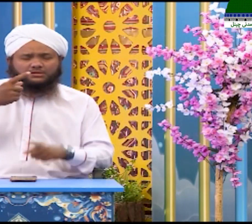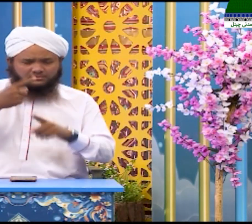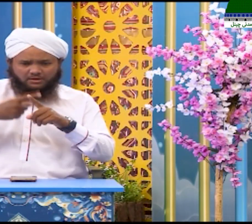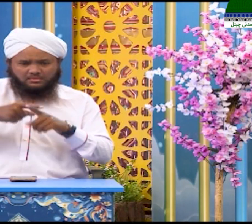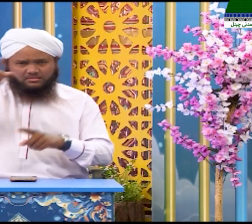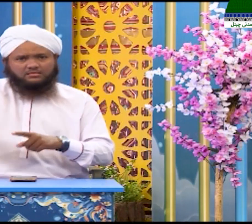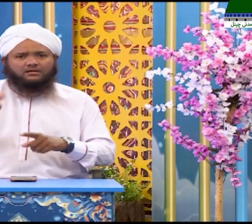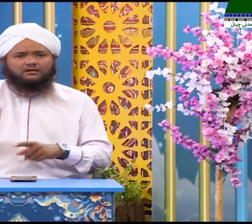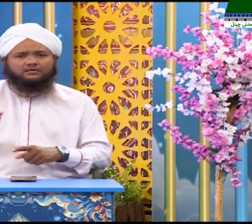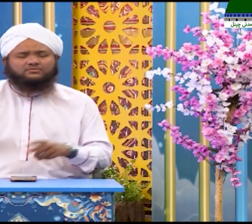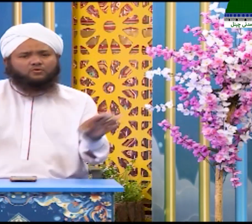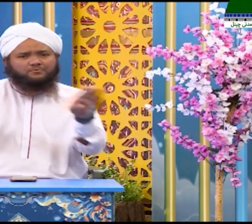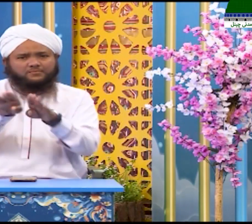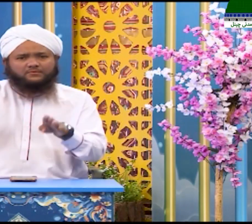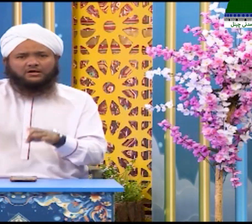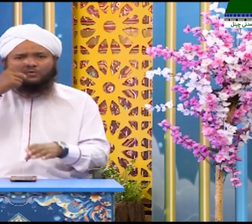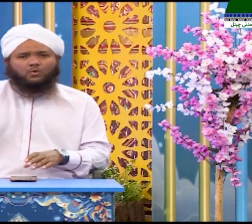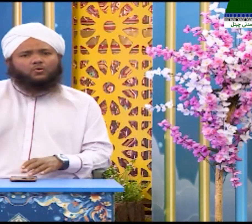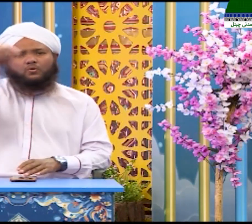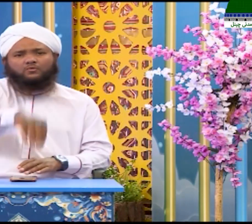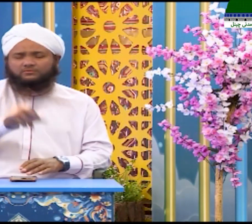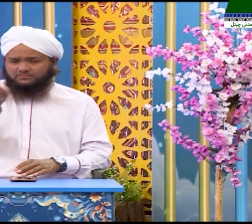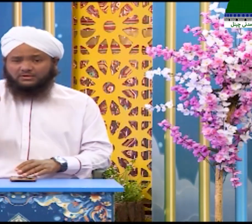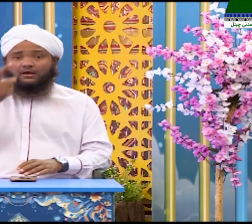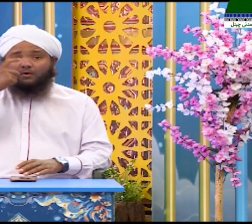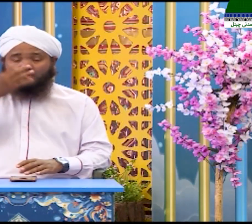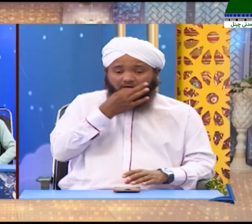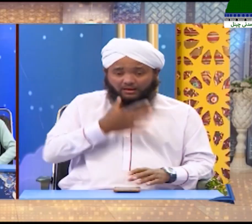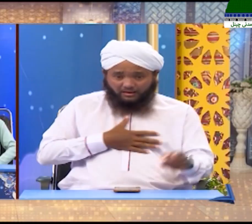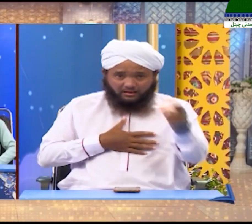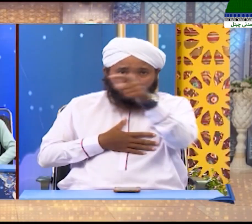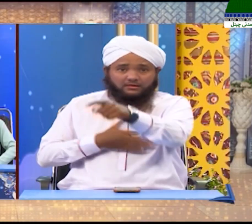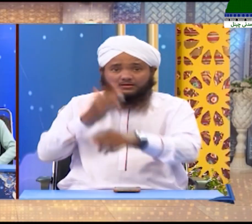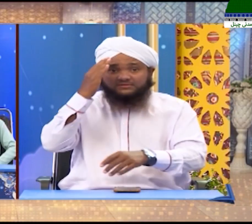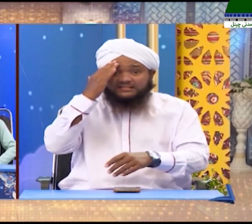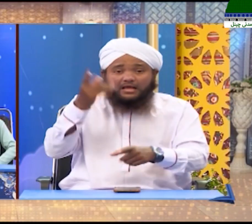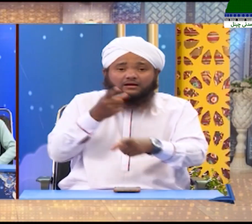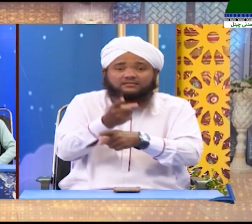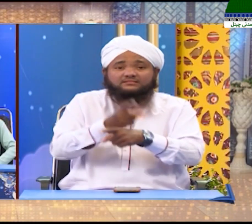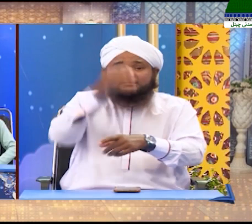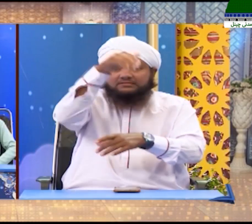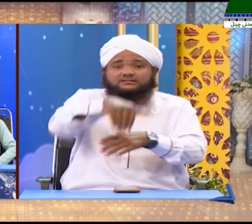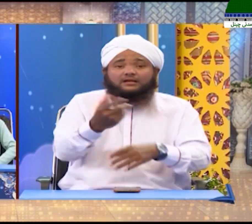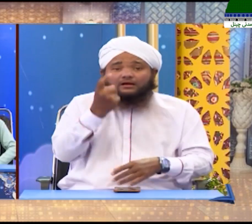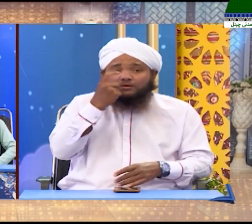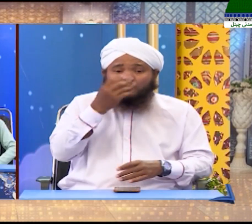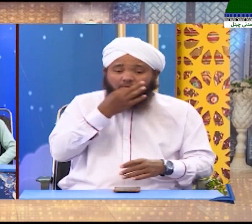اسے فوری بند کروا کر عورتوں کا وقار بلند کیا اور انہیں ان کا حقیقی مقام دلوانے میں